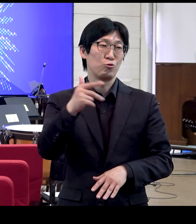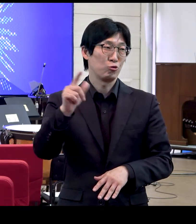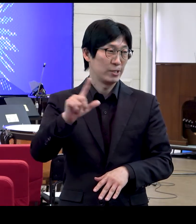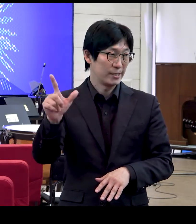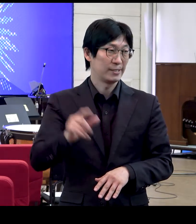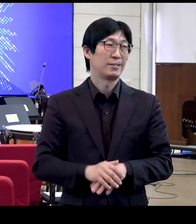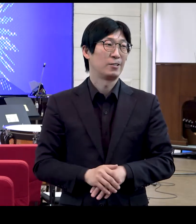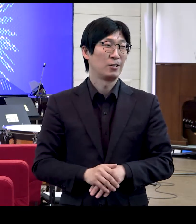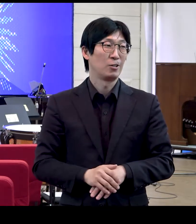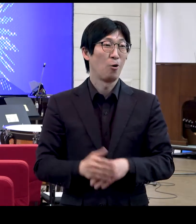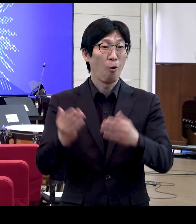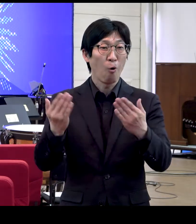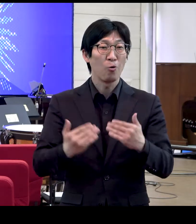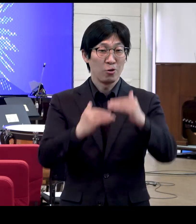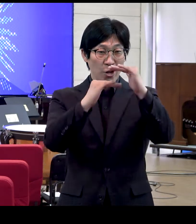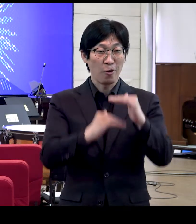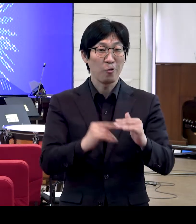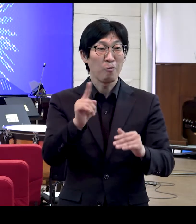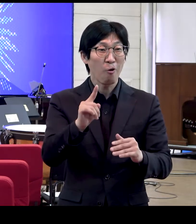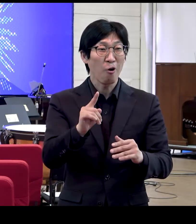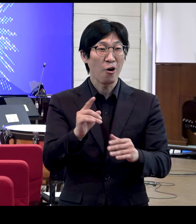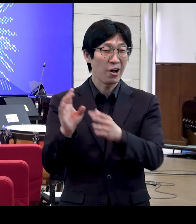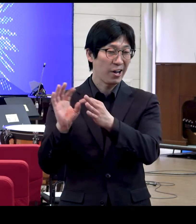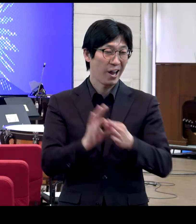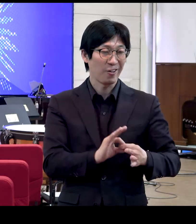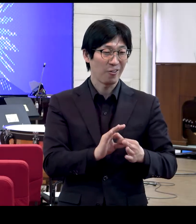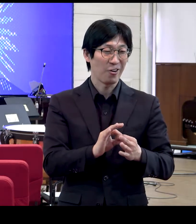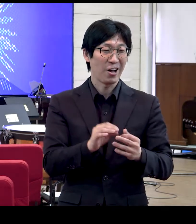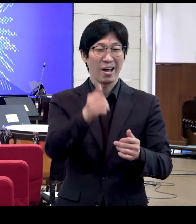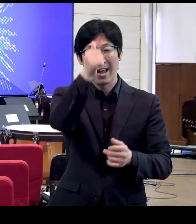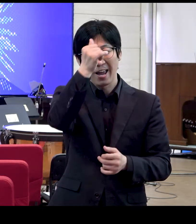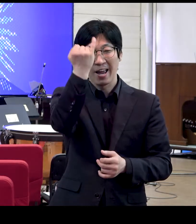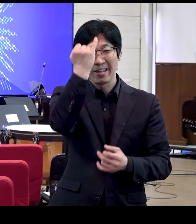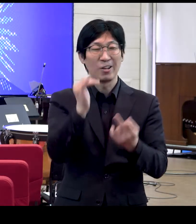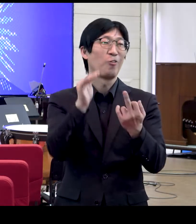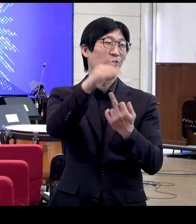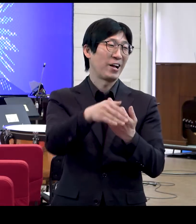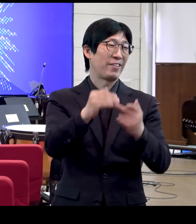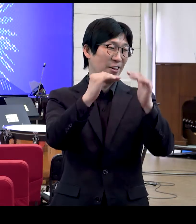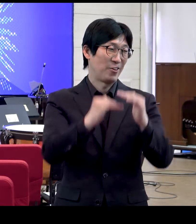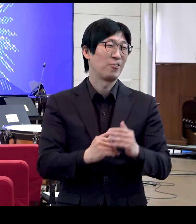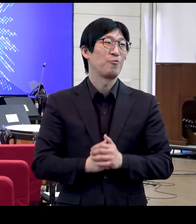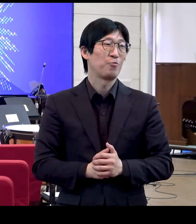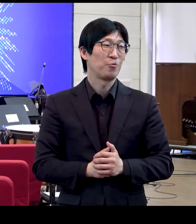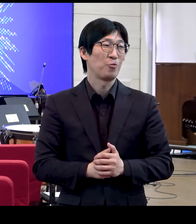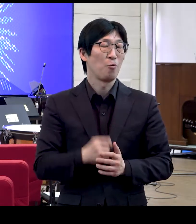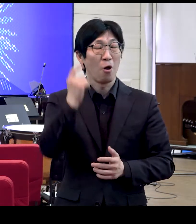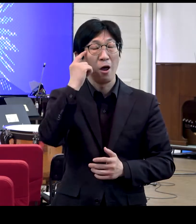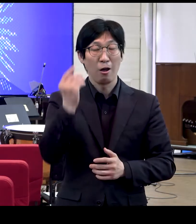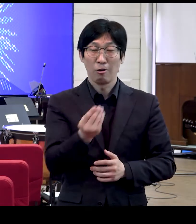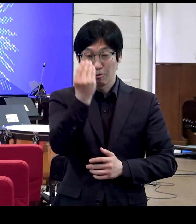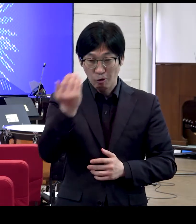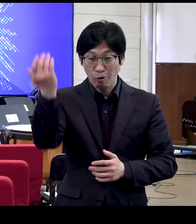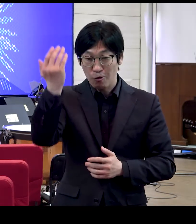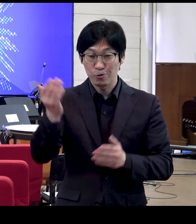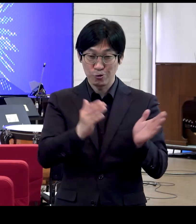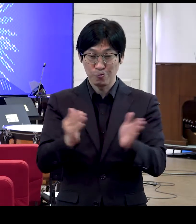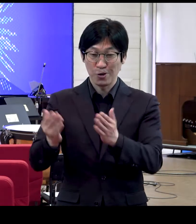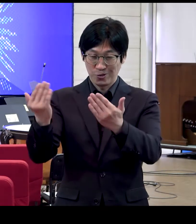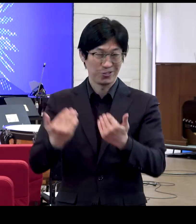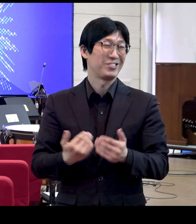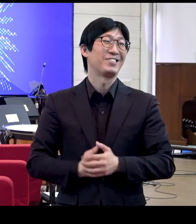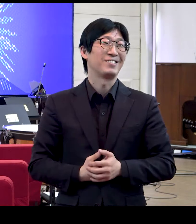오늘 주신 말씀도 계속 에덴 동산 이야기입니다. 역시 성령께서 그렇게 준비하고 맞춰